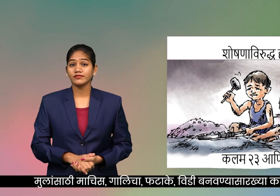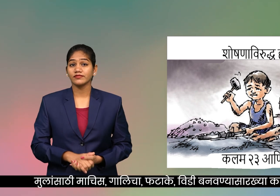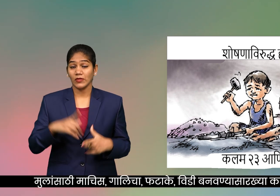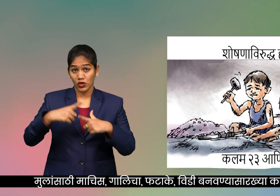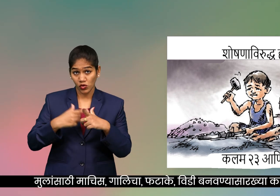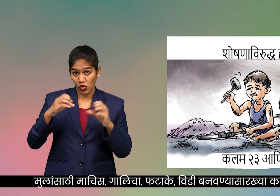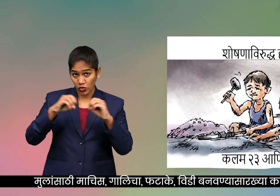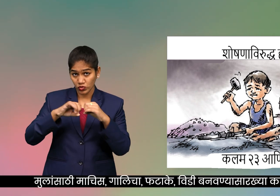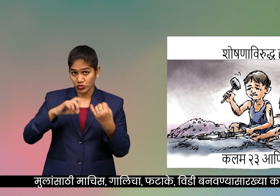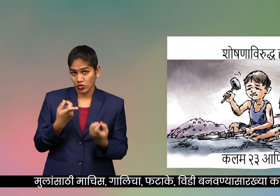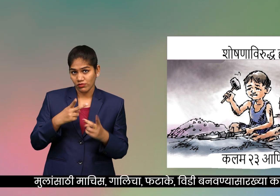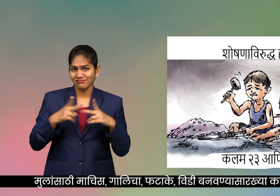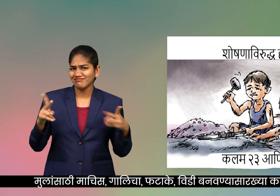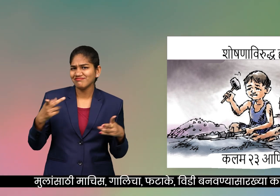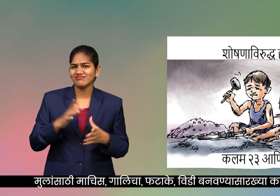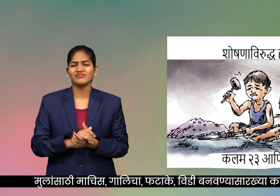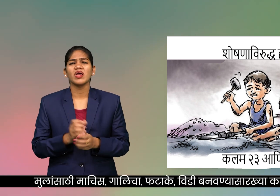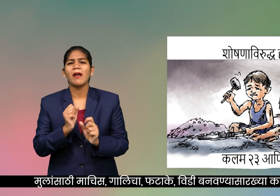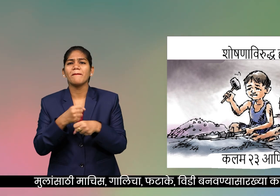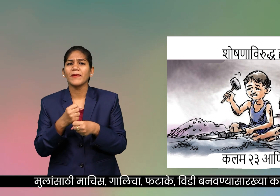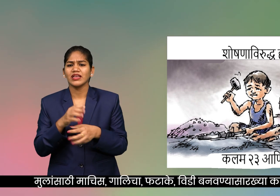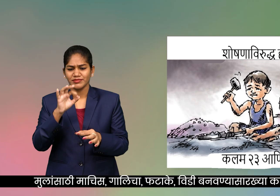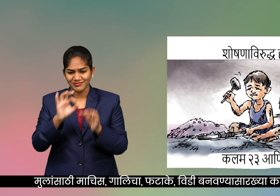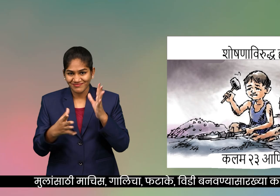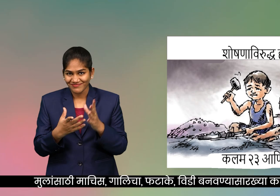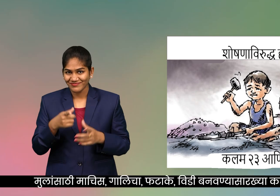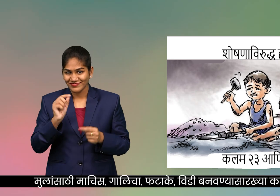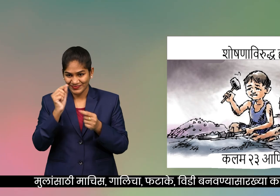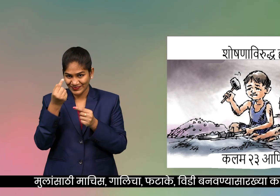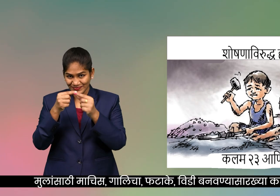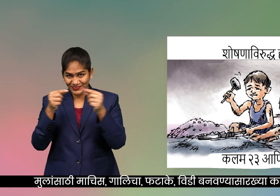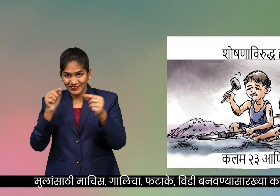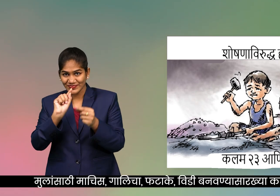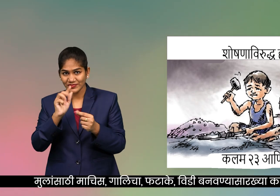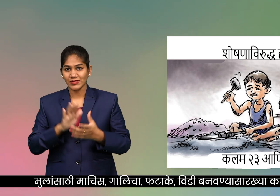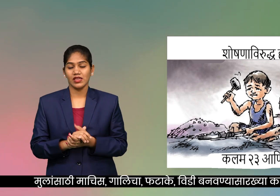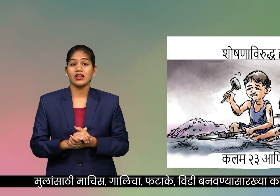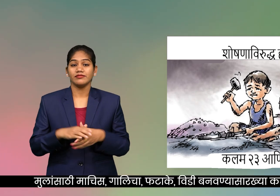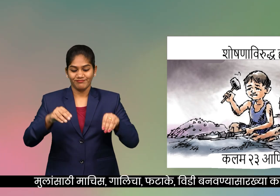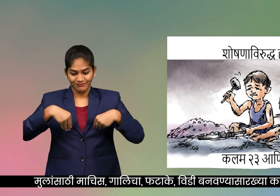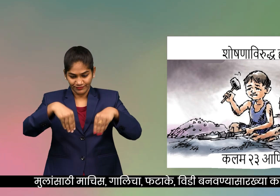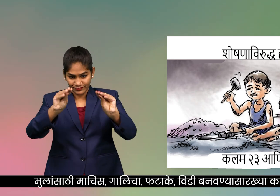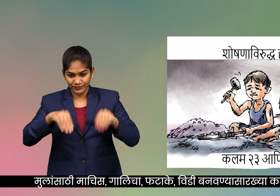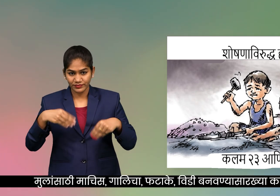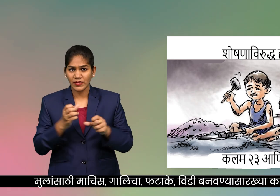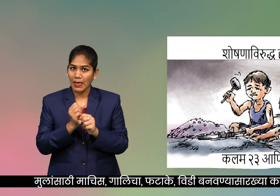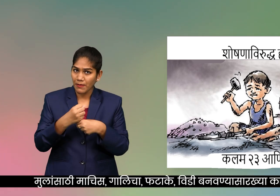मुलांसाठी माचीस, गालिचा, फटाके, बिडी बनवण्यासारख्या कामांवर बंदी आहे.